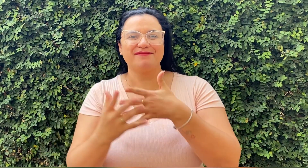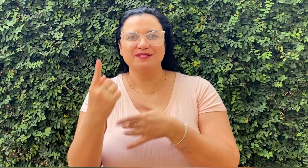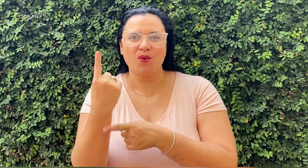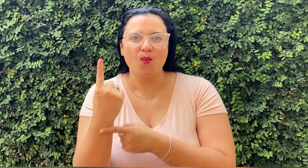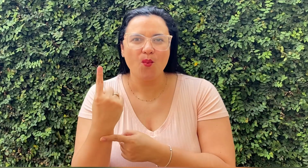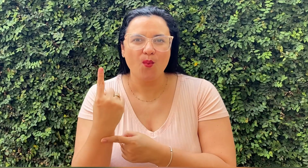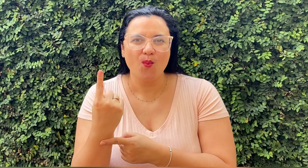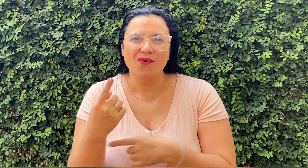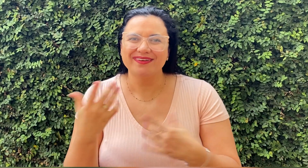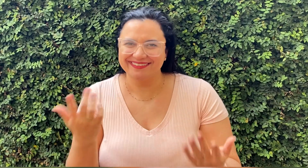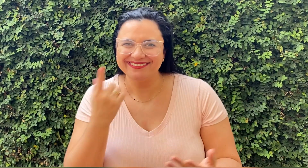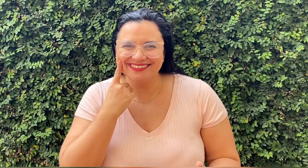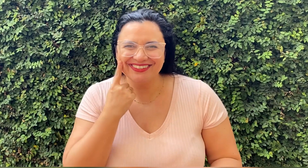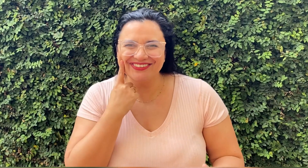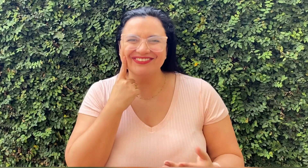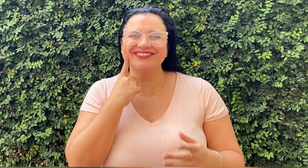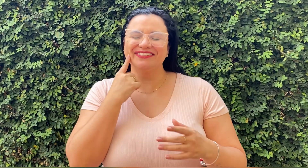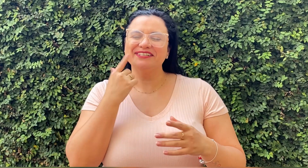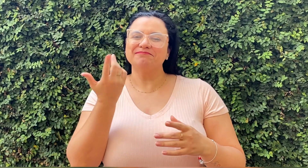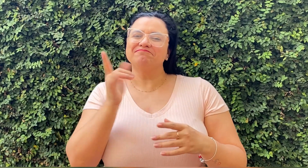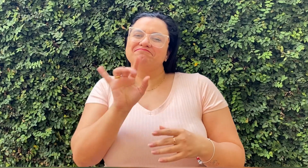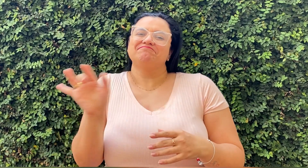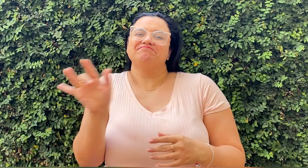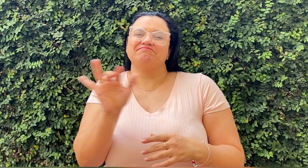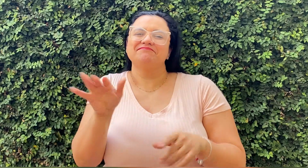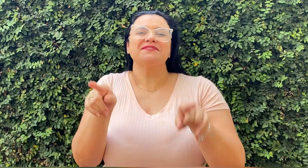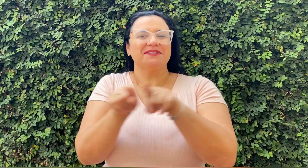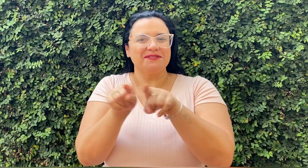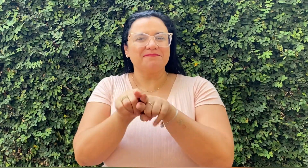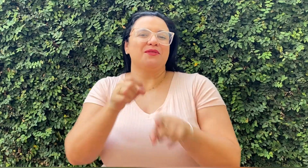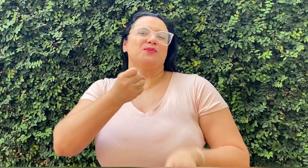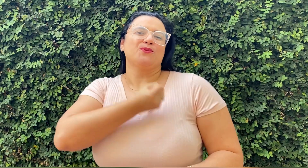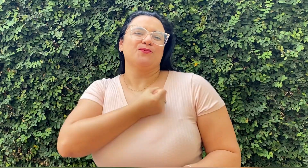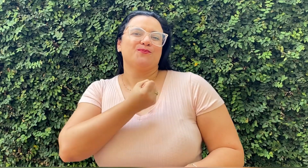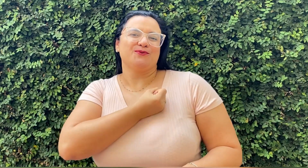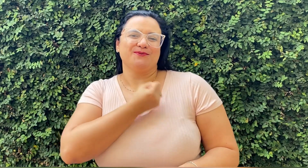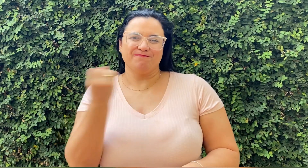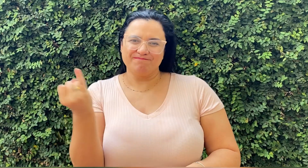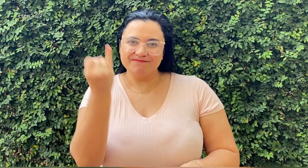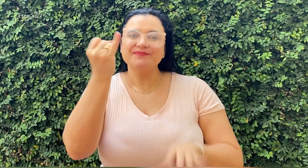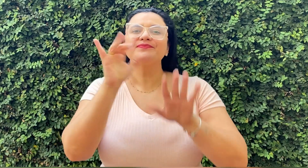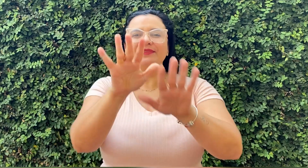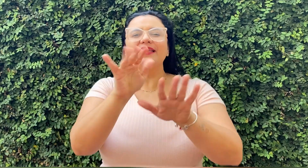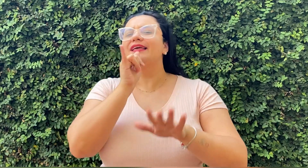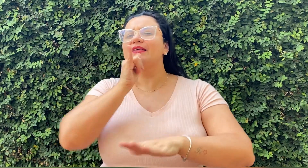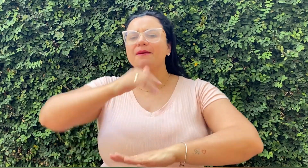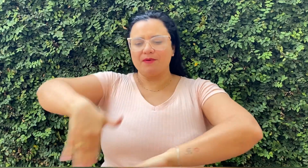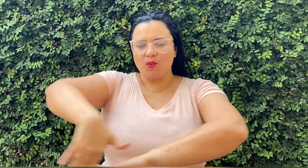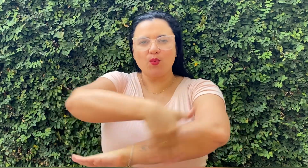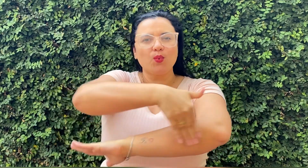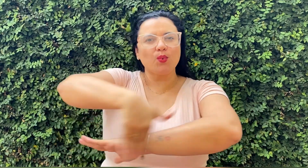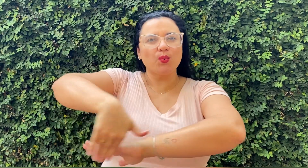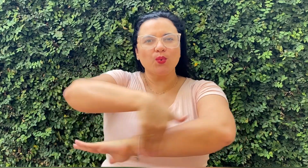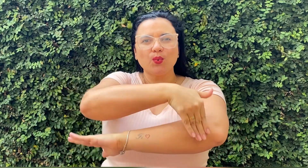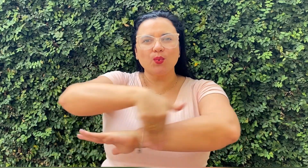1, entendeu? Então, você pode usar a datilologia também e os números. Se você quiser